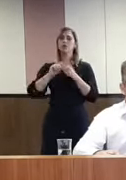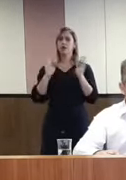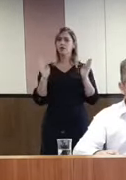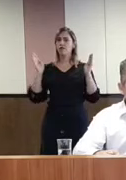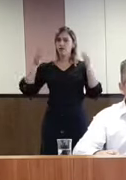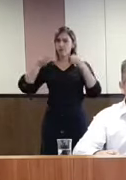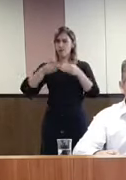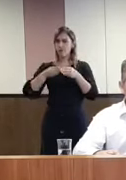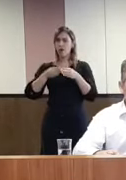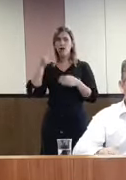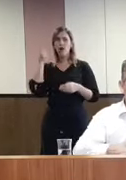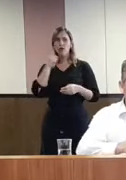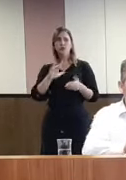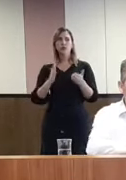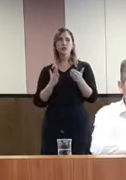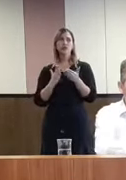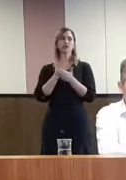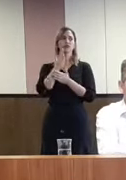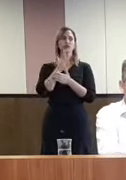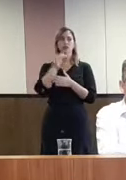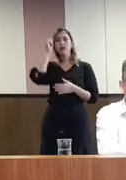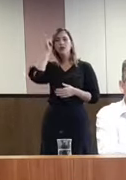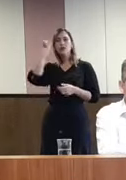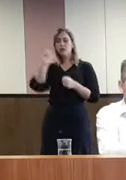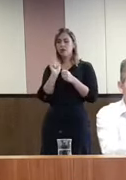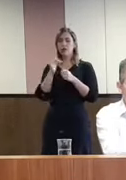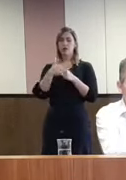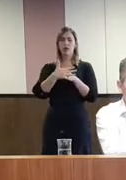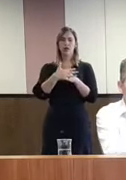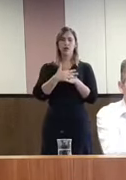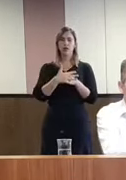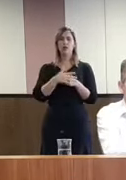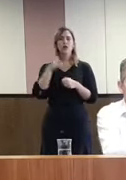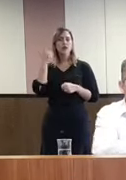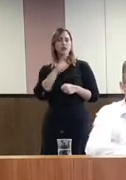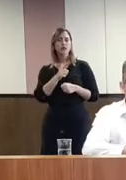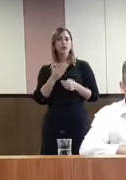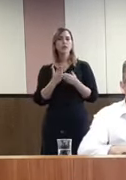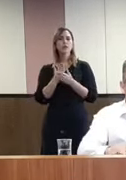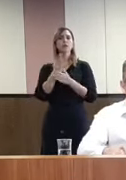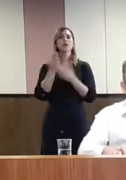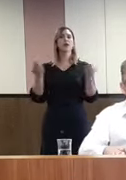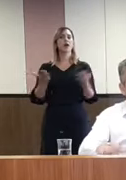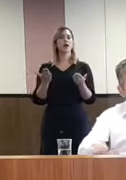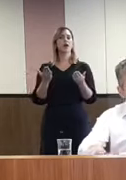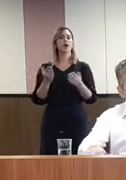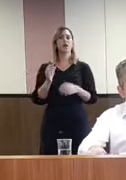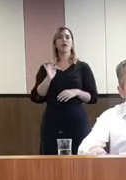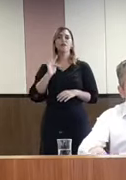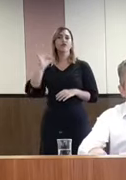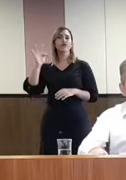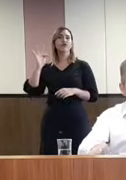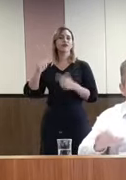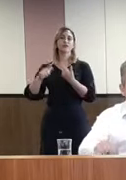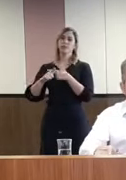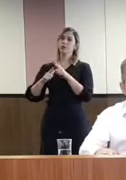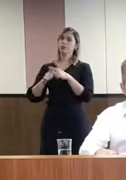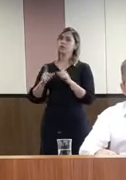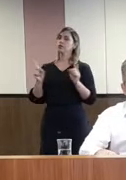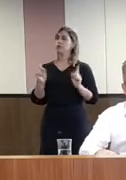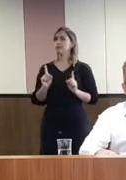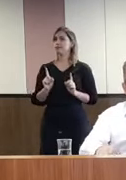para vencermos, né, e combatermos o coronavírus, vencermos esse momento sem causar efeitos colaterais na